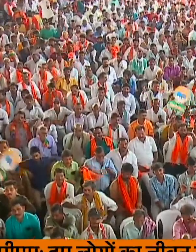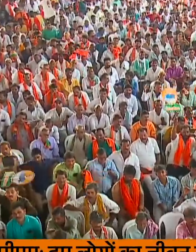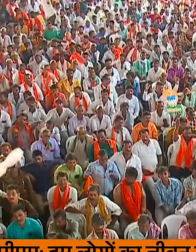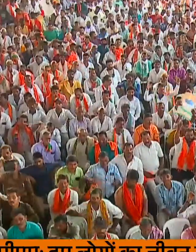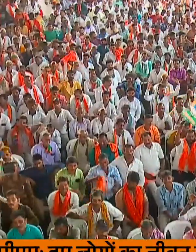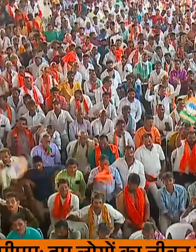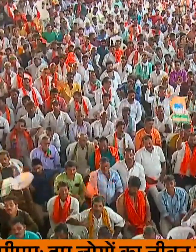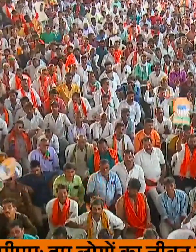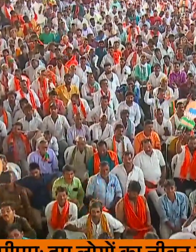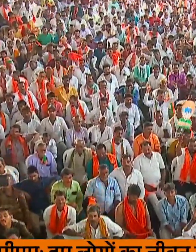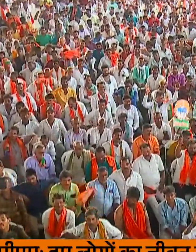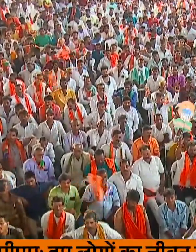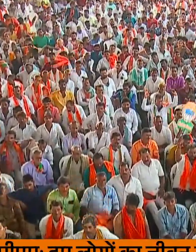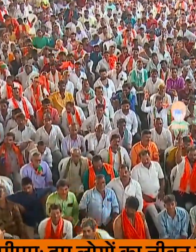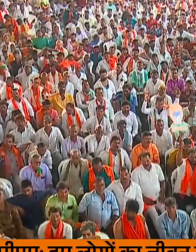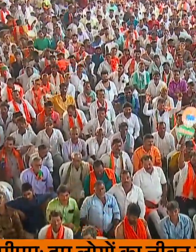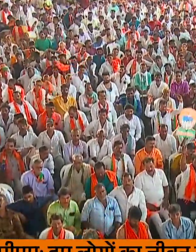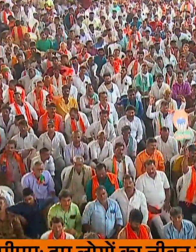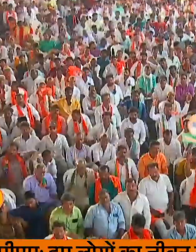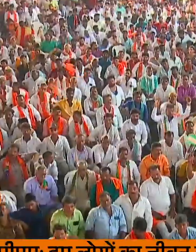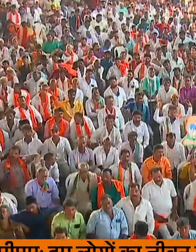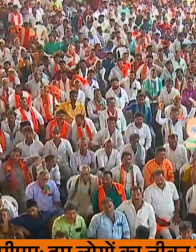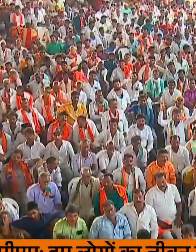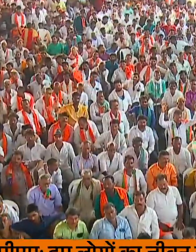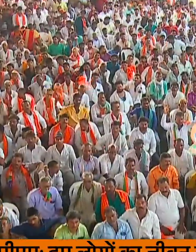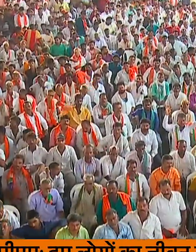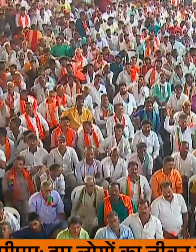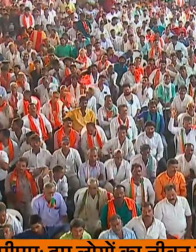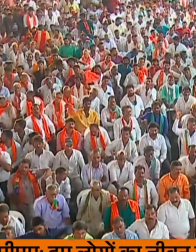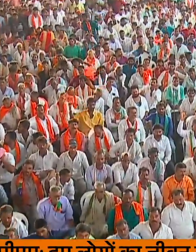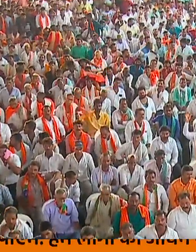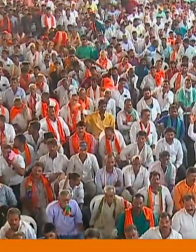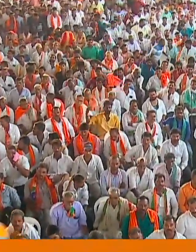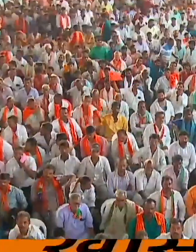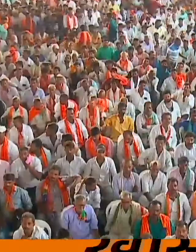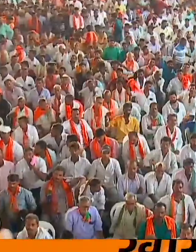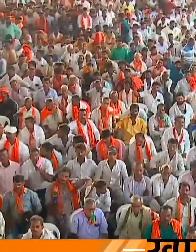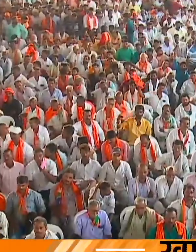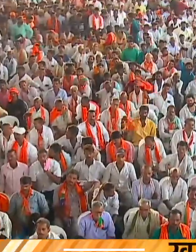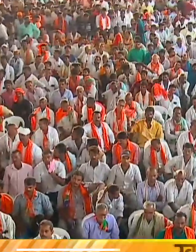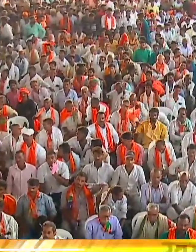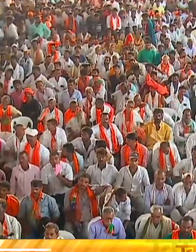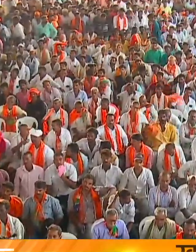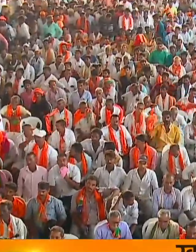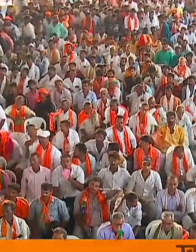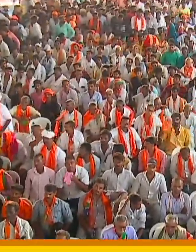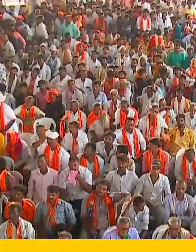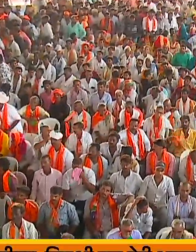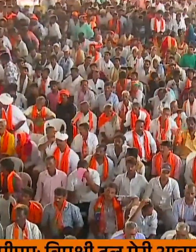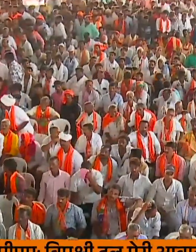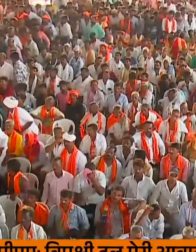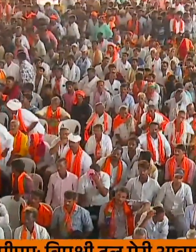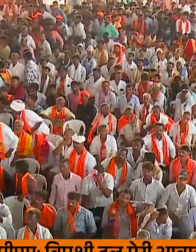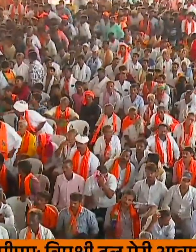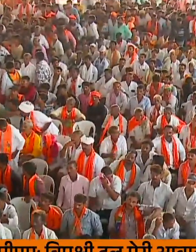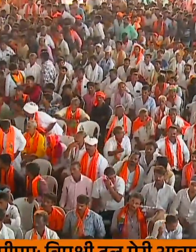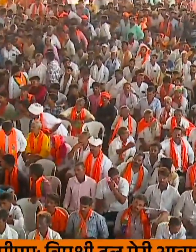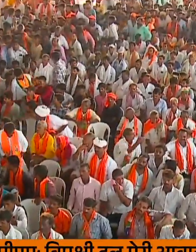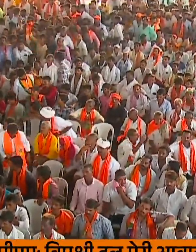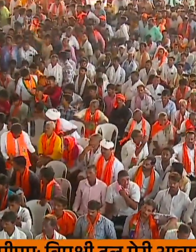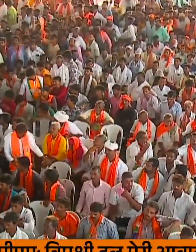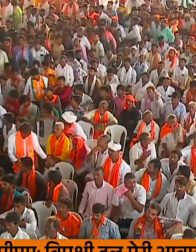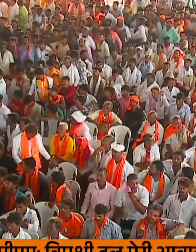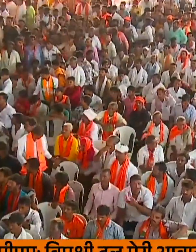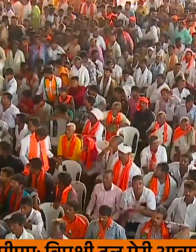ఎంచుకున్నదో డబుల్ ఆర్ ట్యాక్స్ పేరు మీద తెలంగాణను దోచుకుంటున్నది కాబట్టి తెలంగాణ పూర్తిగా వినాశనమయ్యే